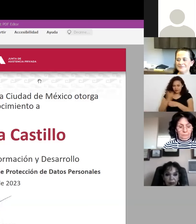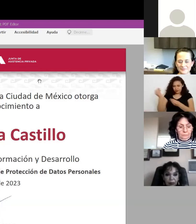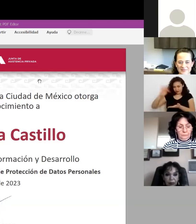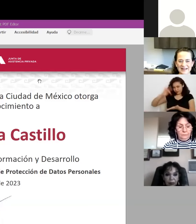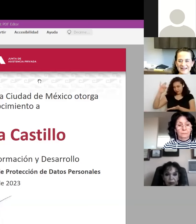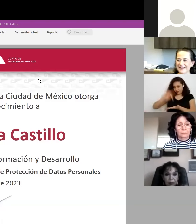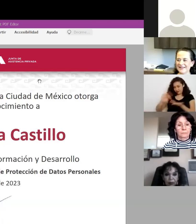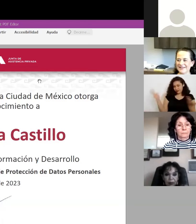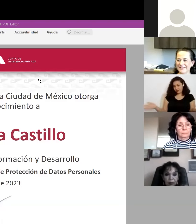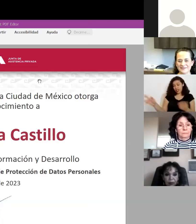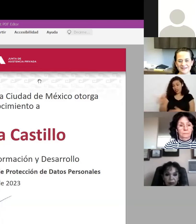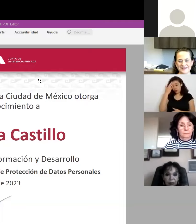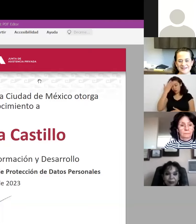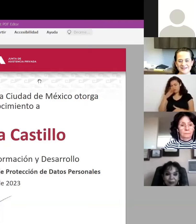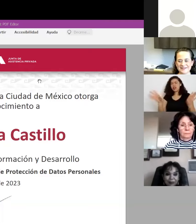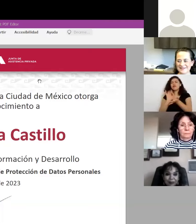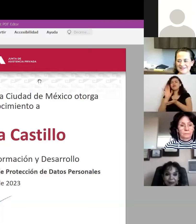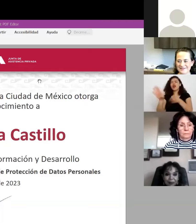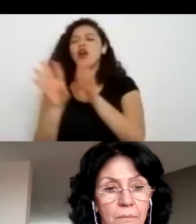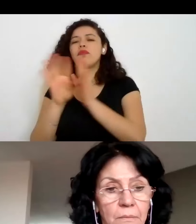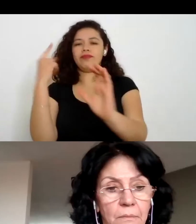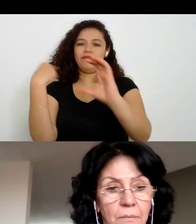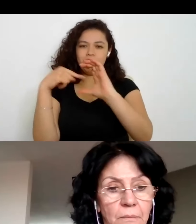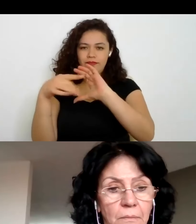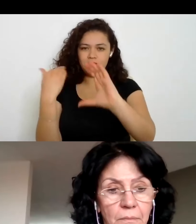gracias. Dicho reconocimiento se lo haremos llegar vía correo electrónico.